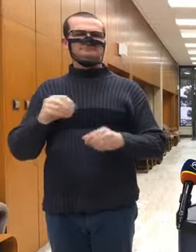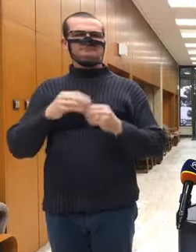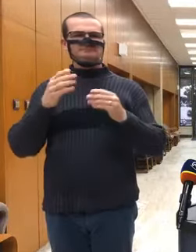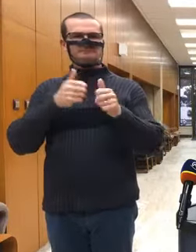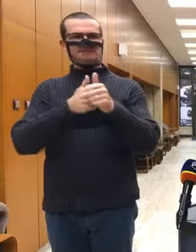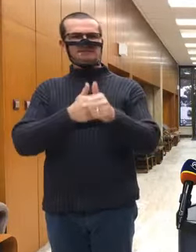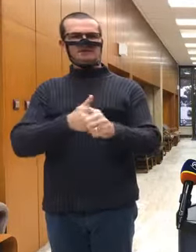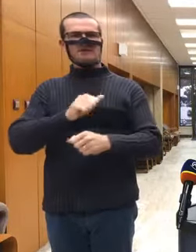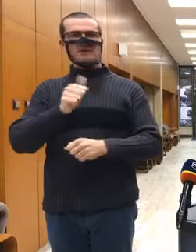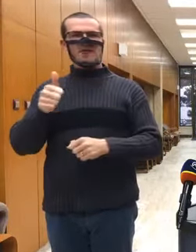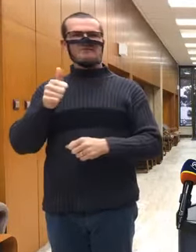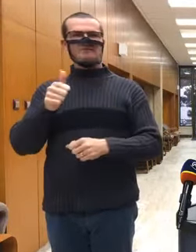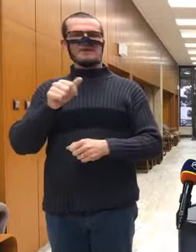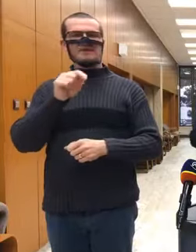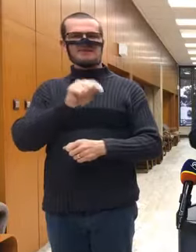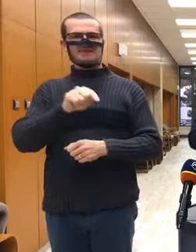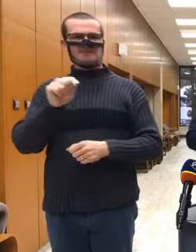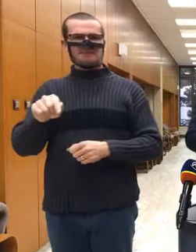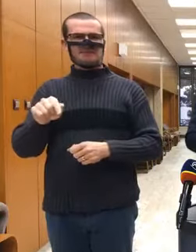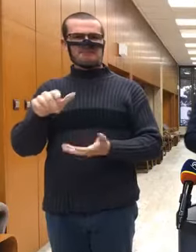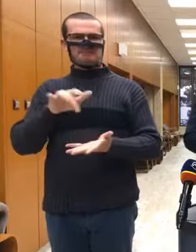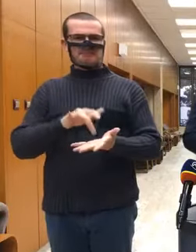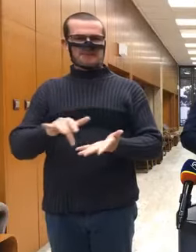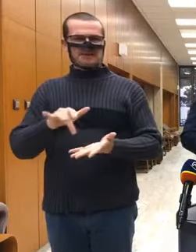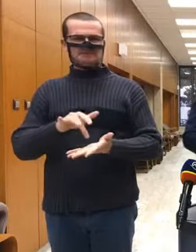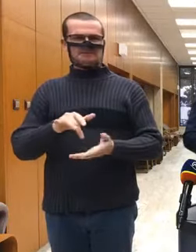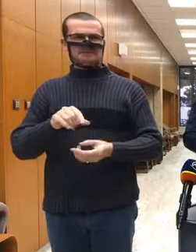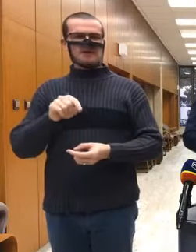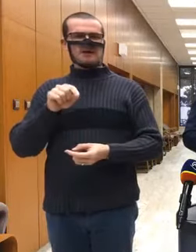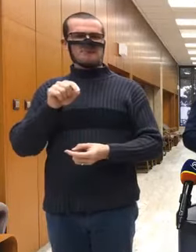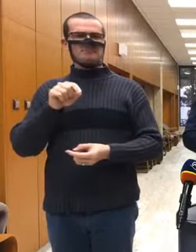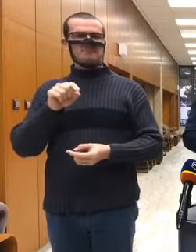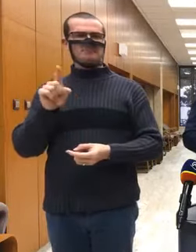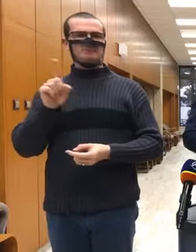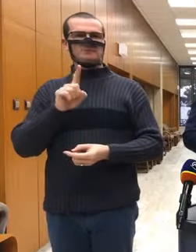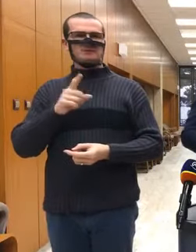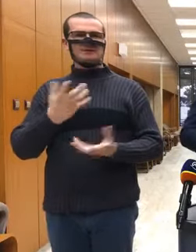venovať najmä tým, alebo hlavne tým miestam,